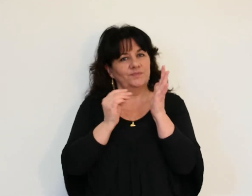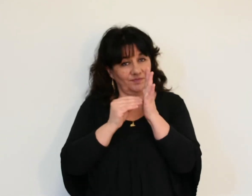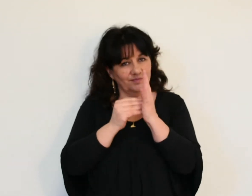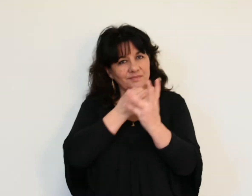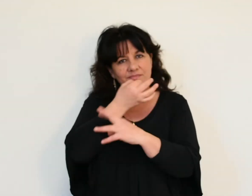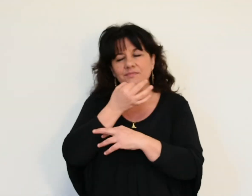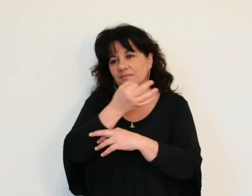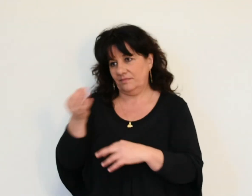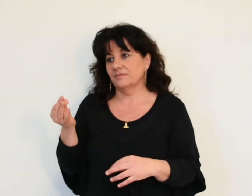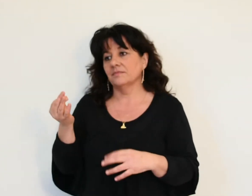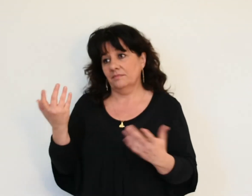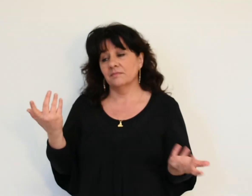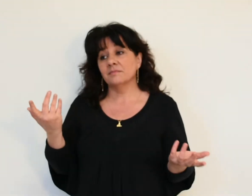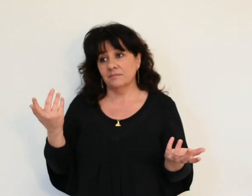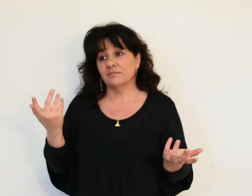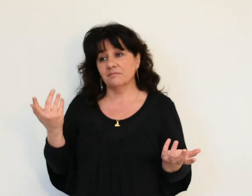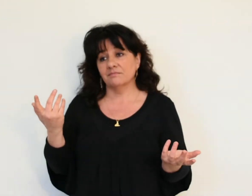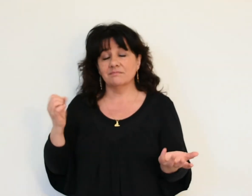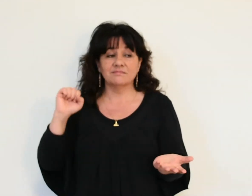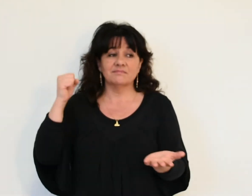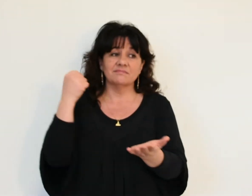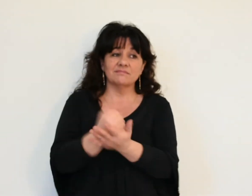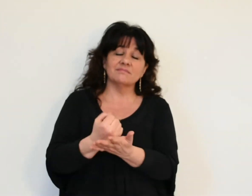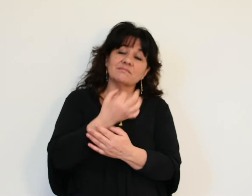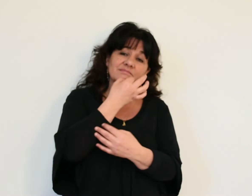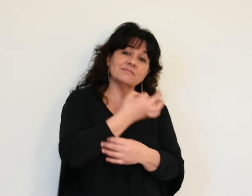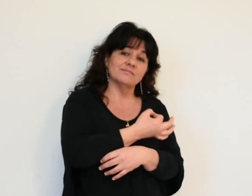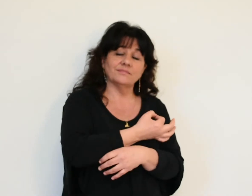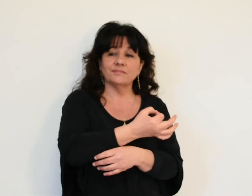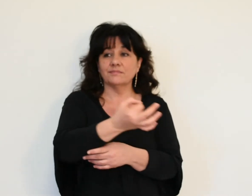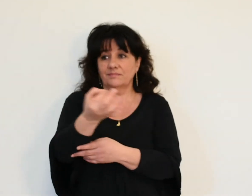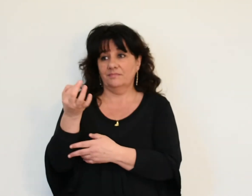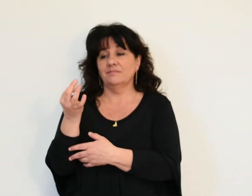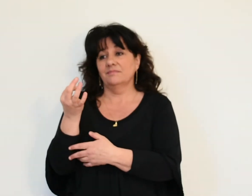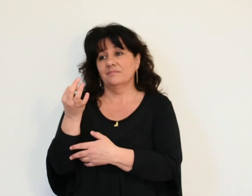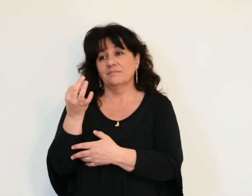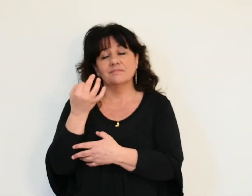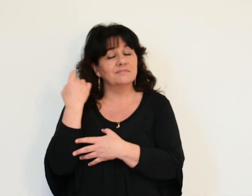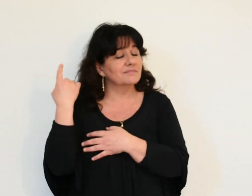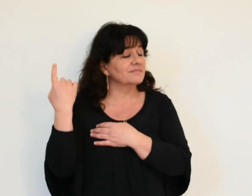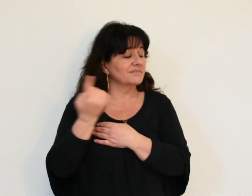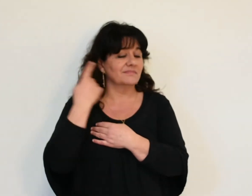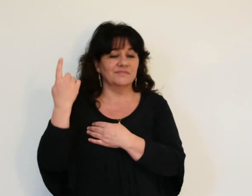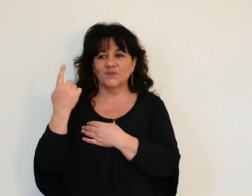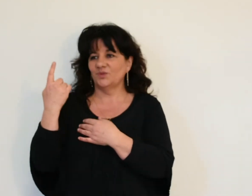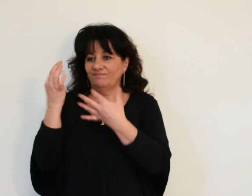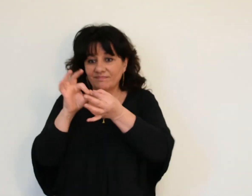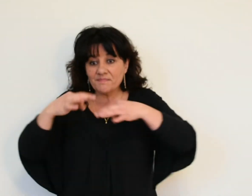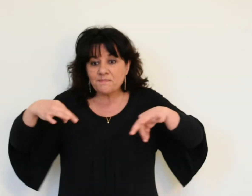« Amen, je vous le dis, aucun prophète ne trouve un accueil favorable dans son